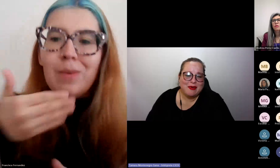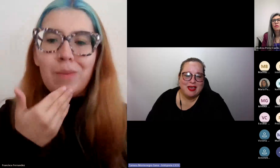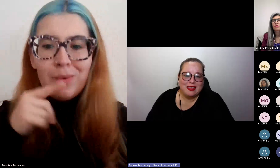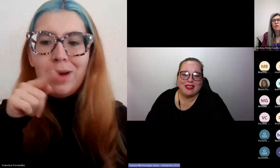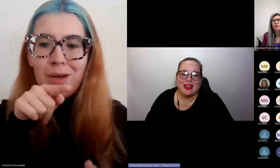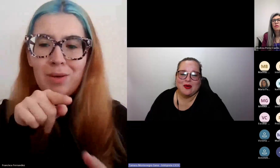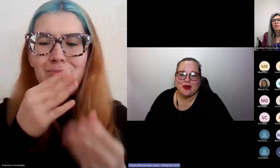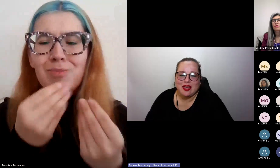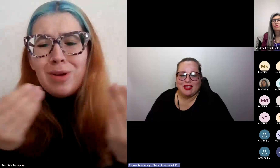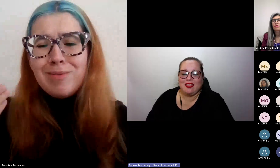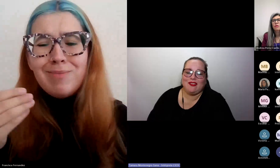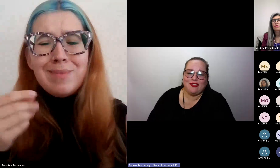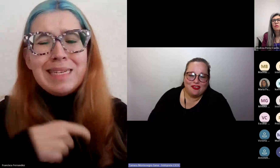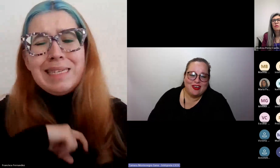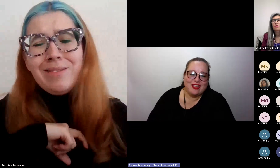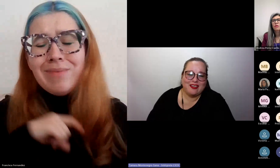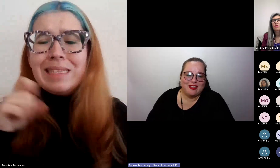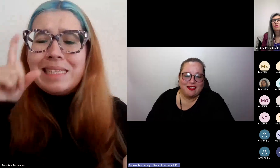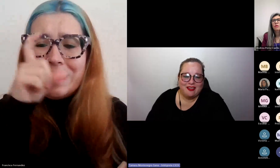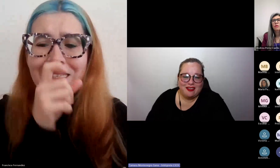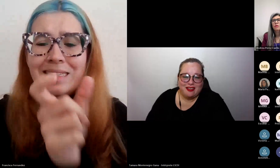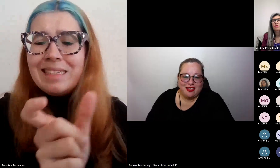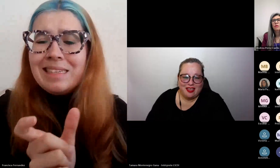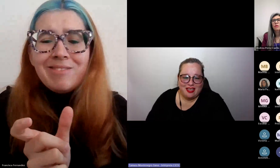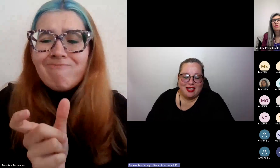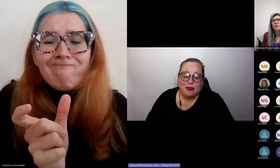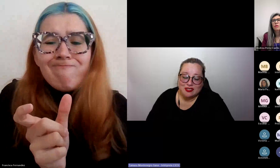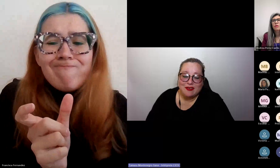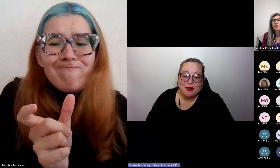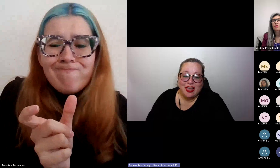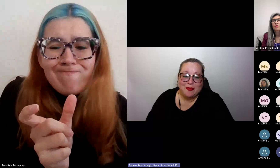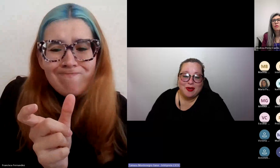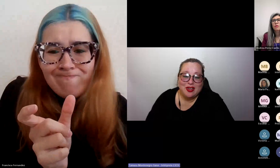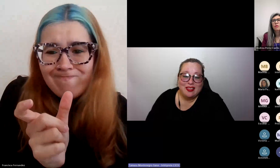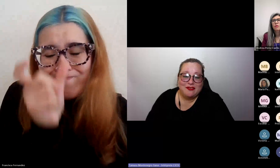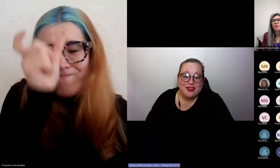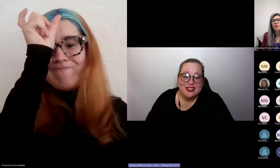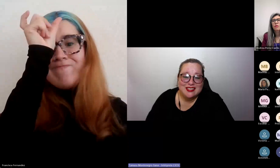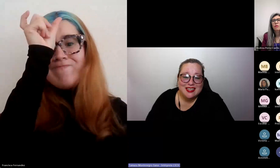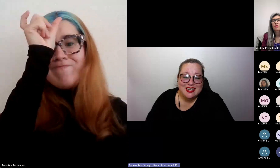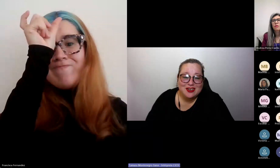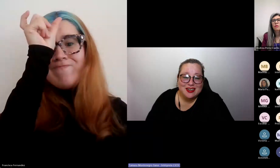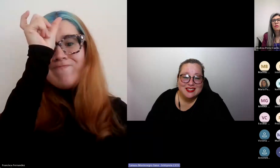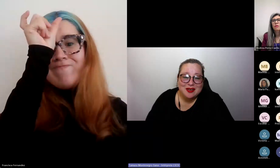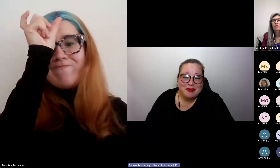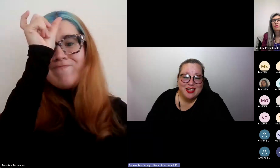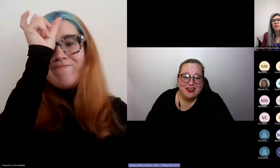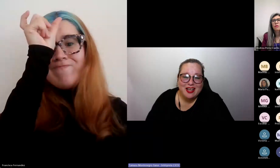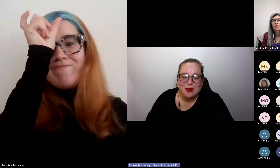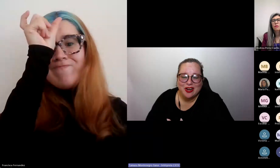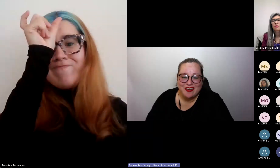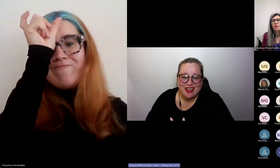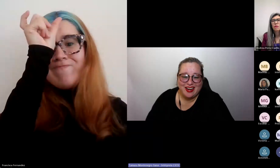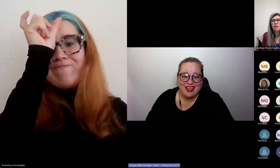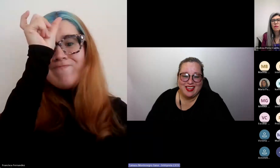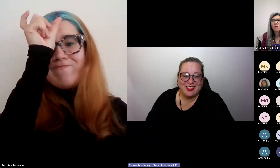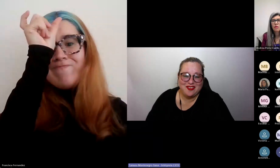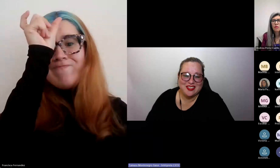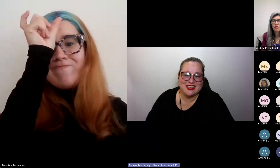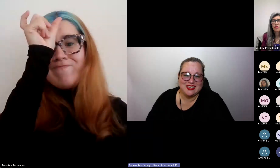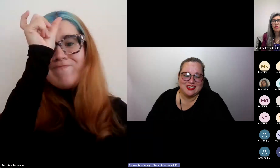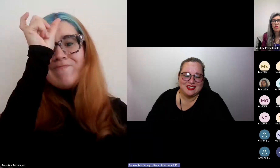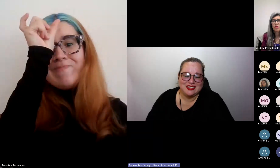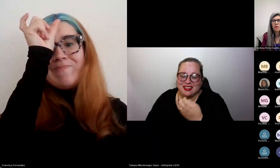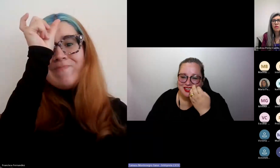de matemática, de lenguaje, de historia. Como sabemos que el español es difícil, con esas palabras, como grabarlas